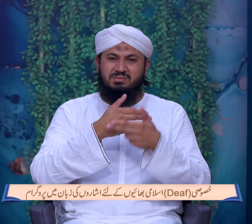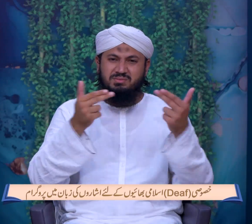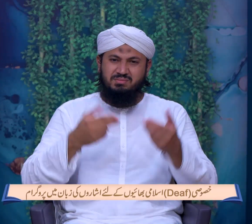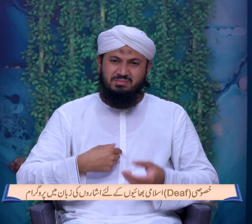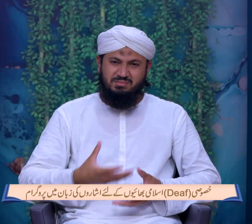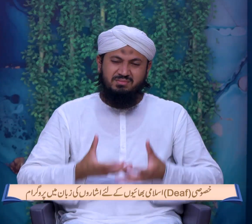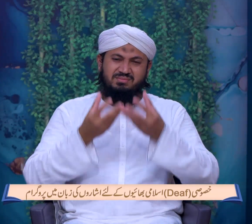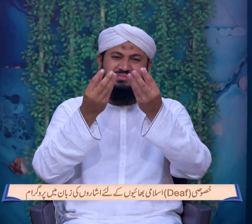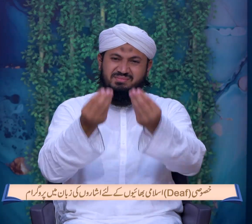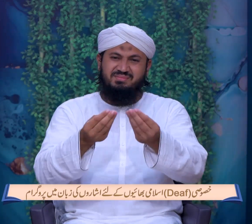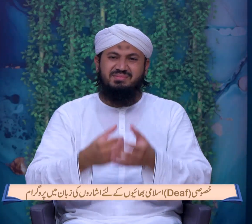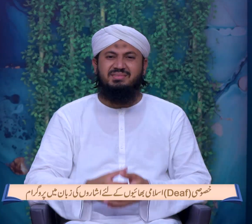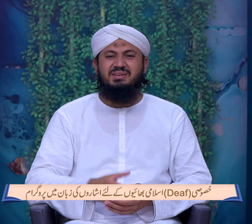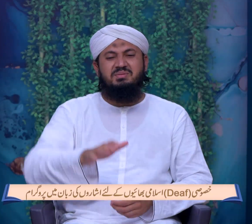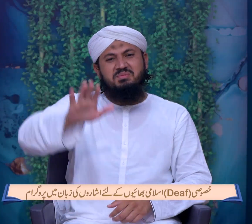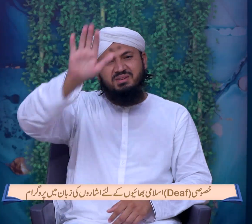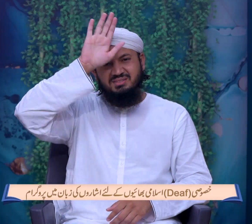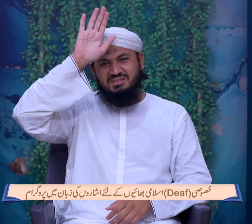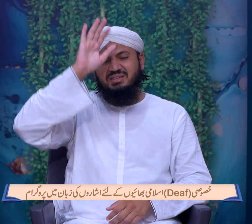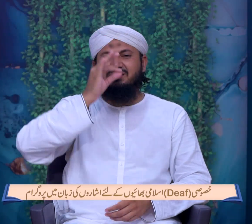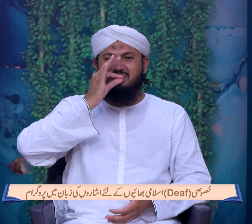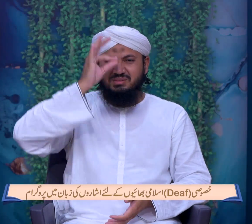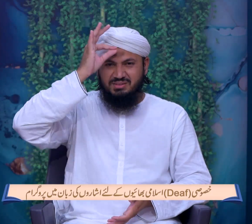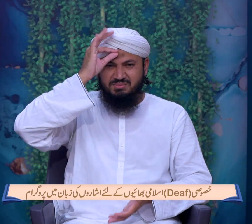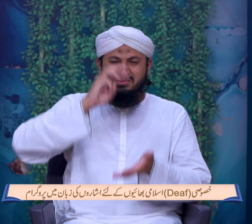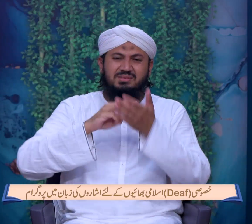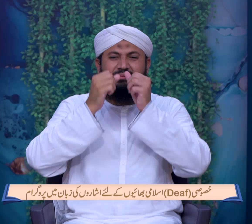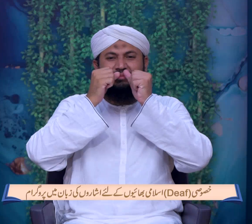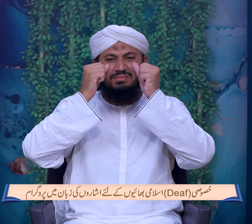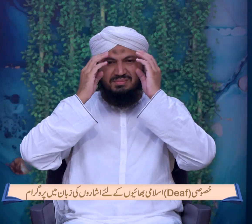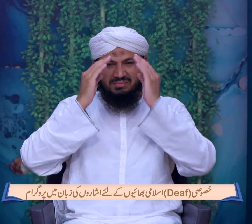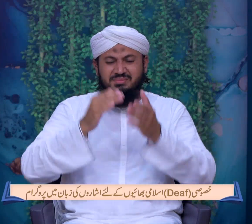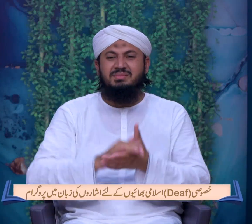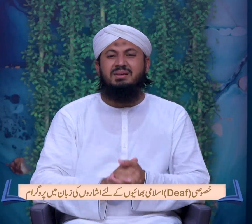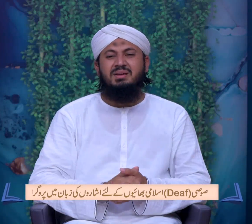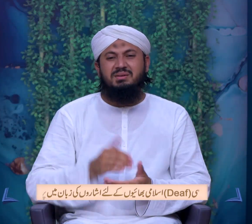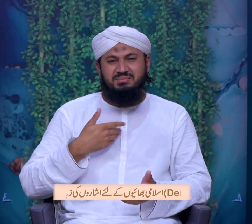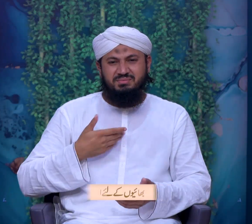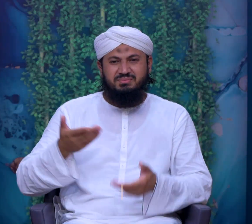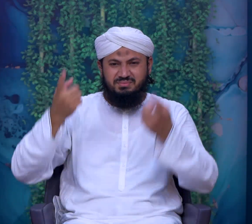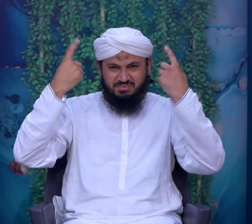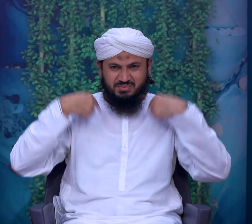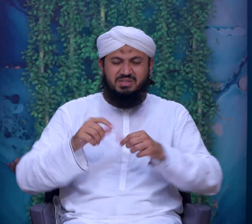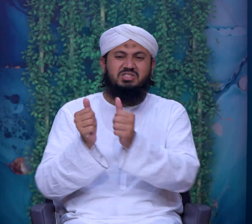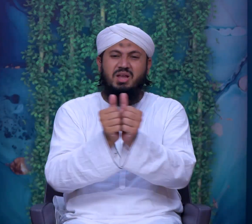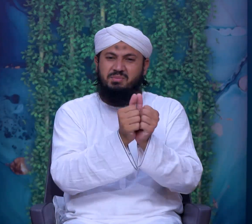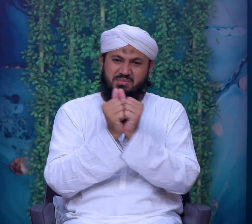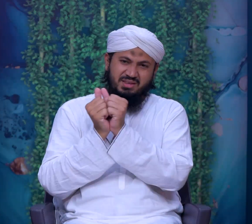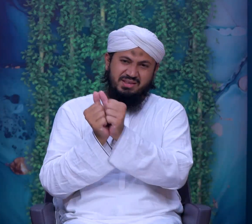جائیں گی۔ پیارے آقا صلی اللہ علیہ وآلہ وصحبہ وسلم کے جسم اقدس سے صحابہ کرام علیہم الرضوان نے